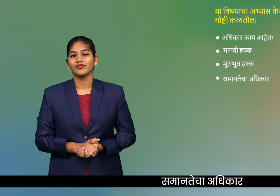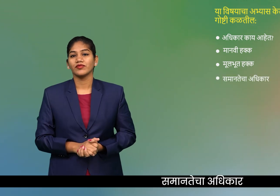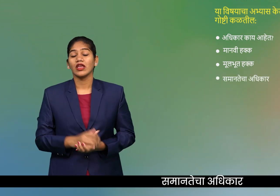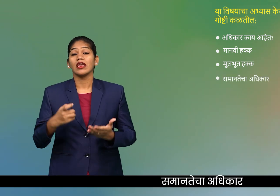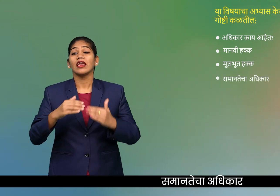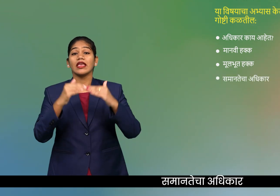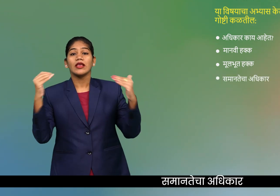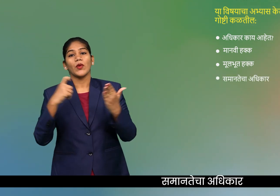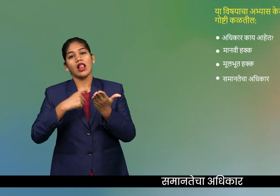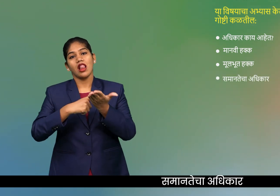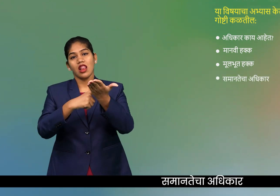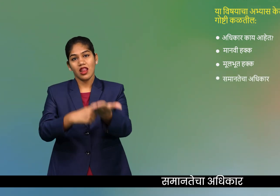समानतेचे अधिकार,